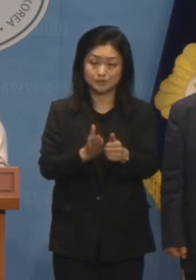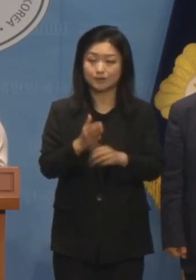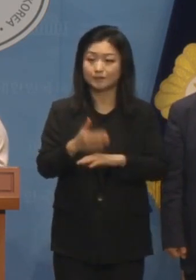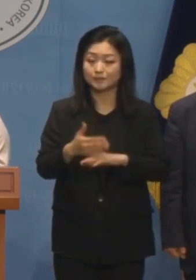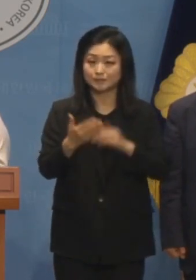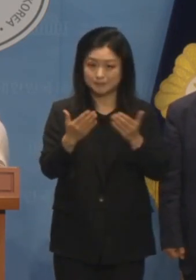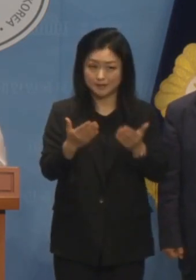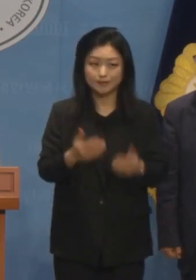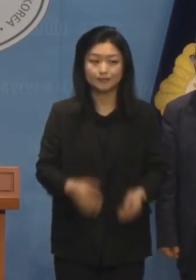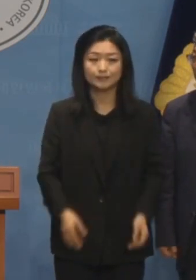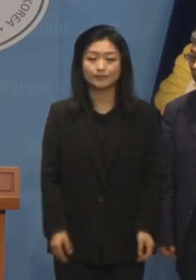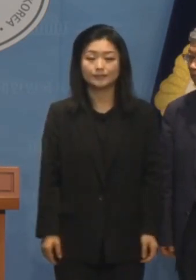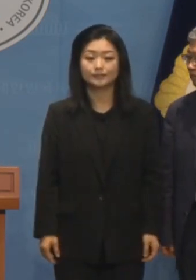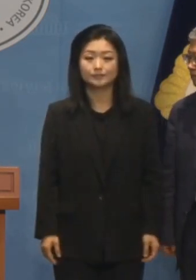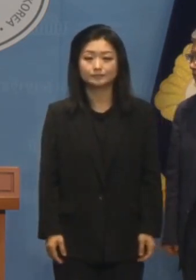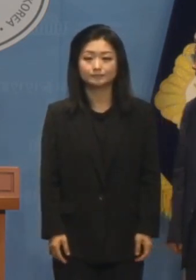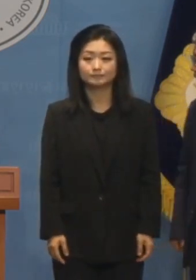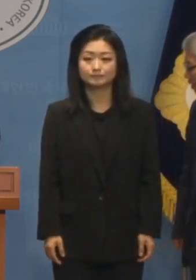감사합니다.